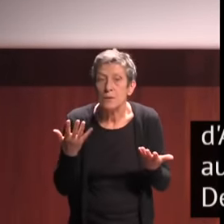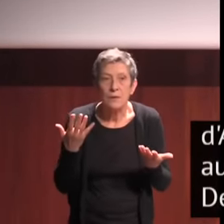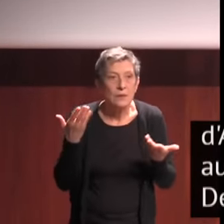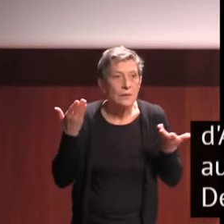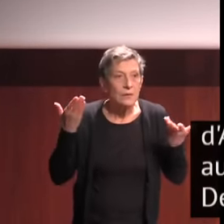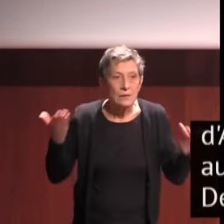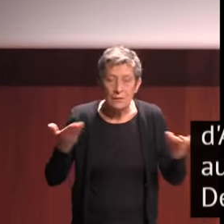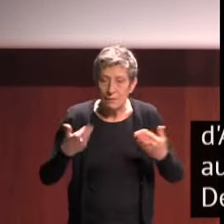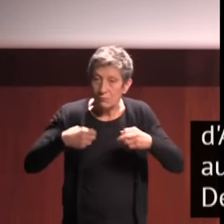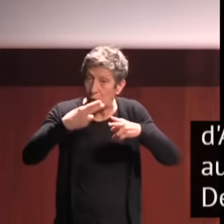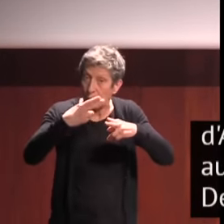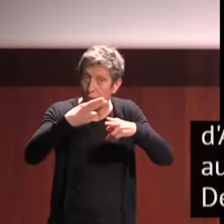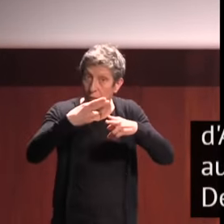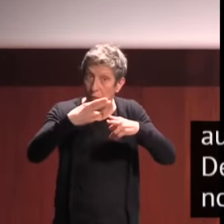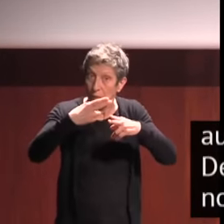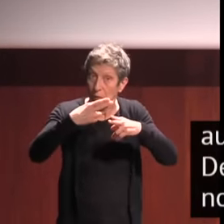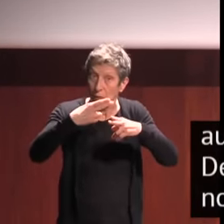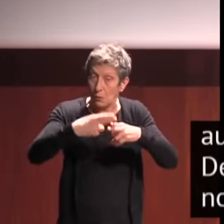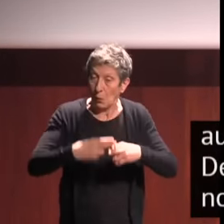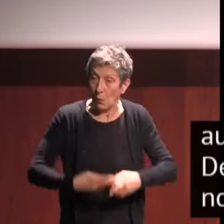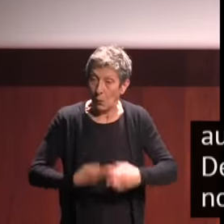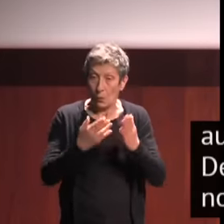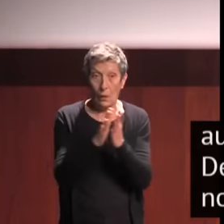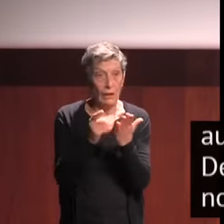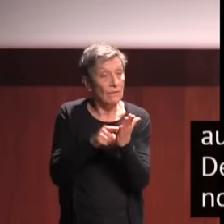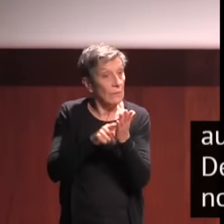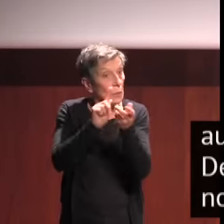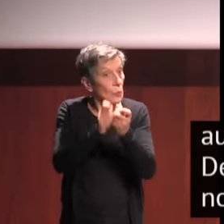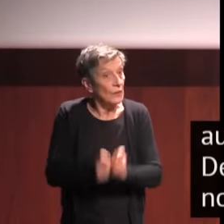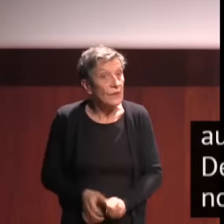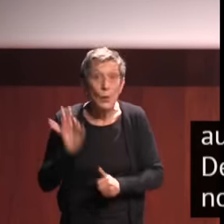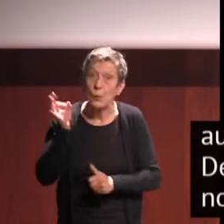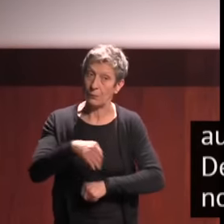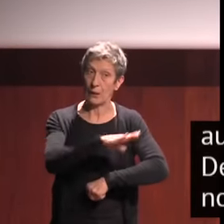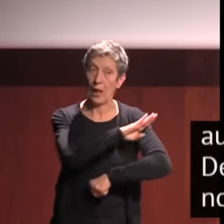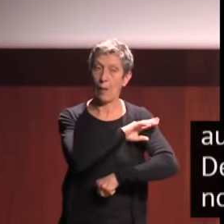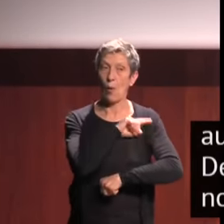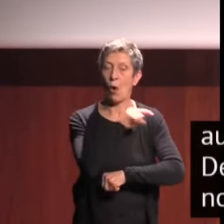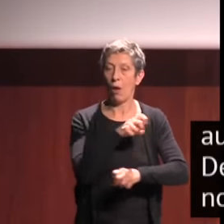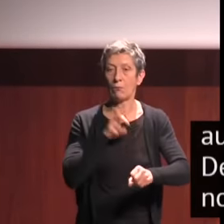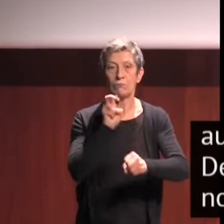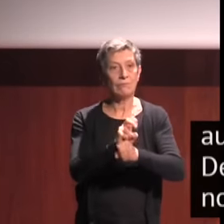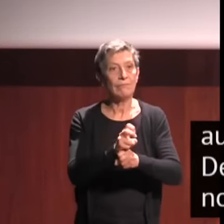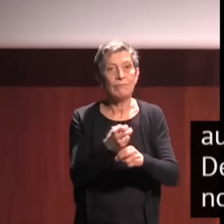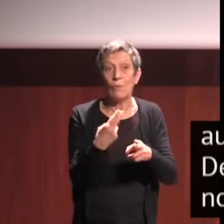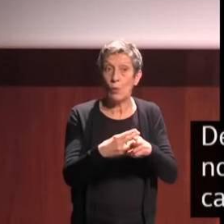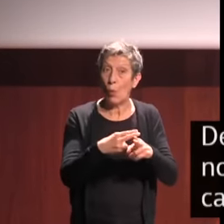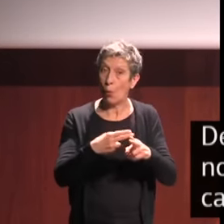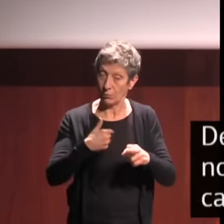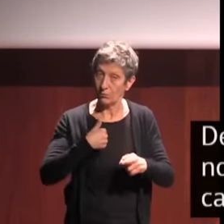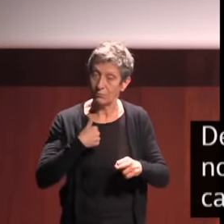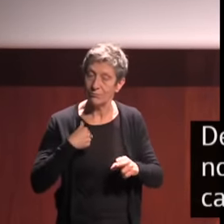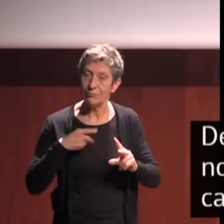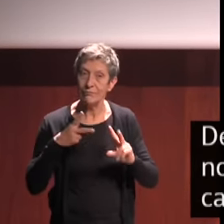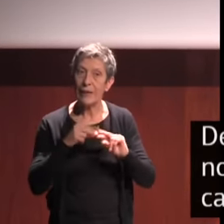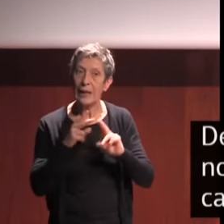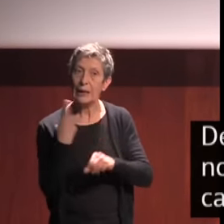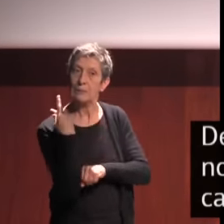dans cet ouvrage sont évidemment modifiés, ce n'est pas le cas de celui d'Armand Pelletier dont j'ai écrit la